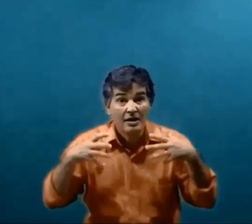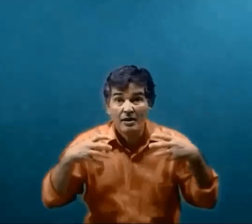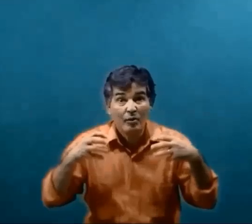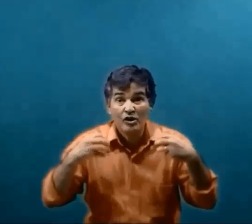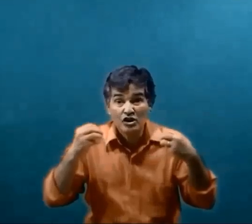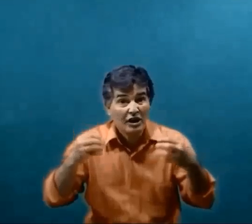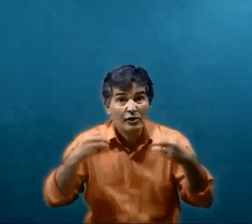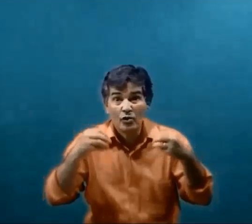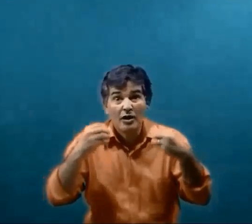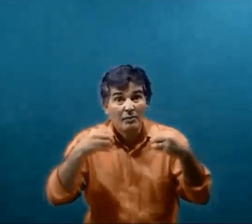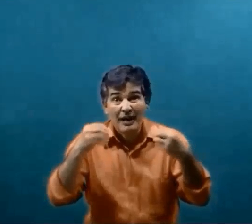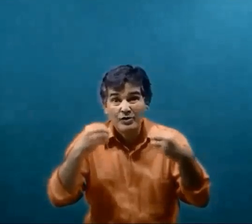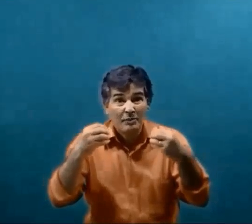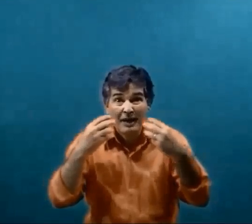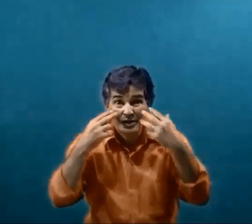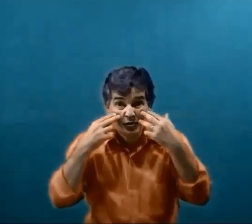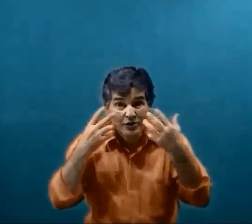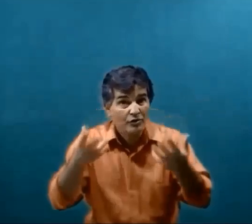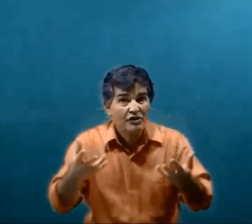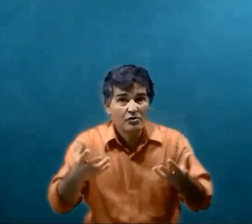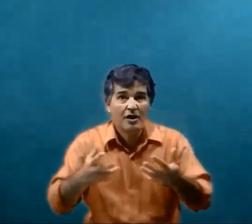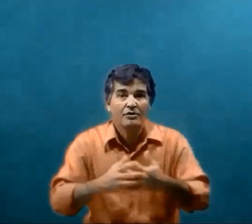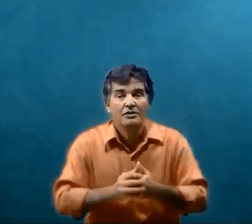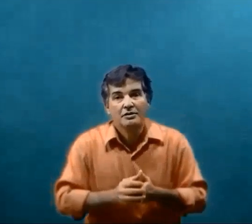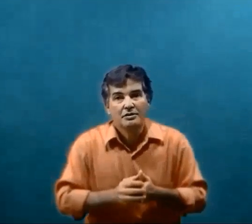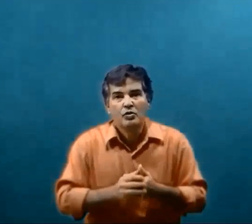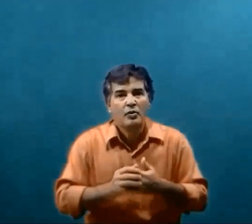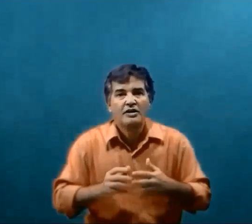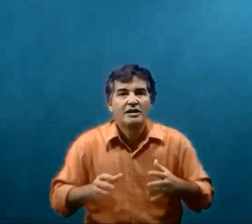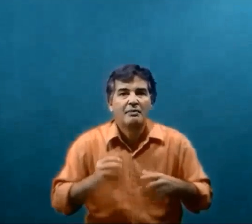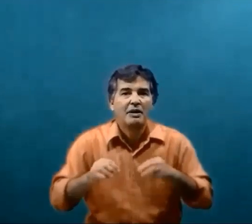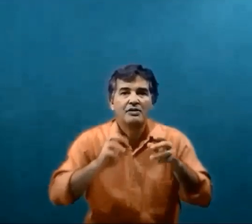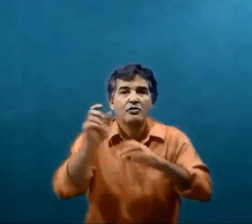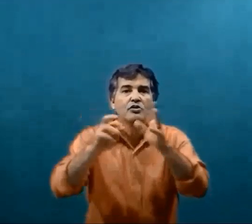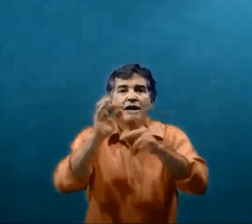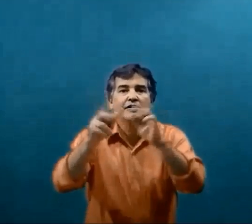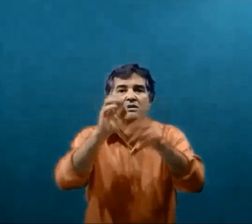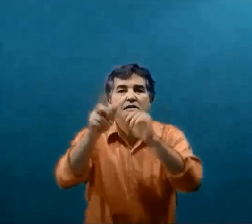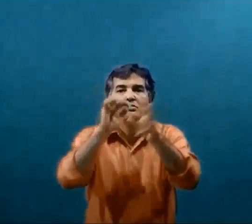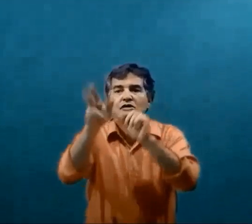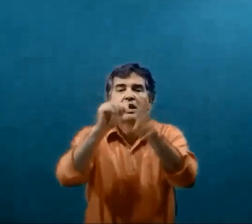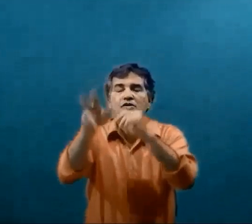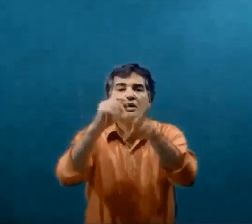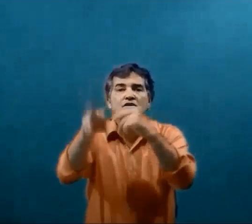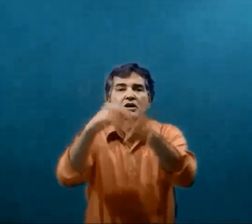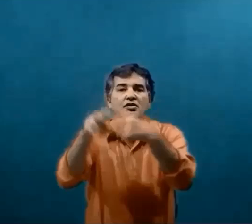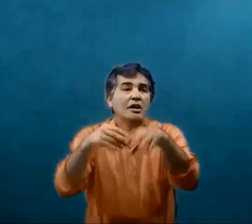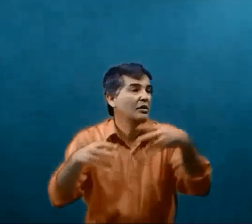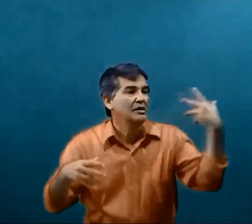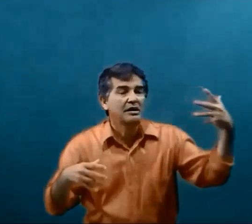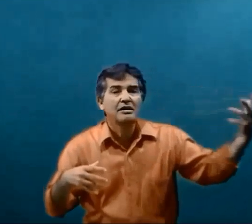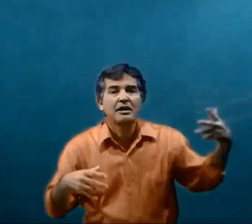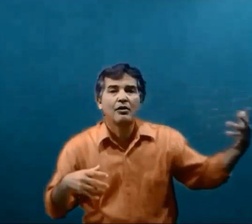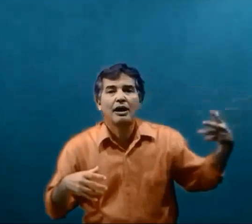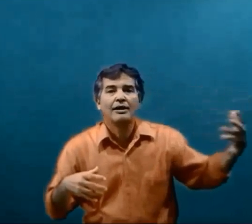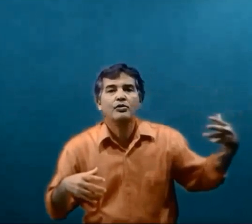ser mostrando passo a passo, mas do visual. Não pode ser apenas com um bocado de sinal, sem ter ao lado